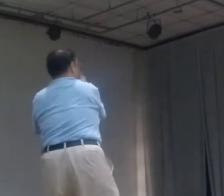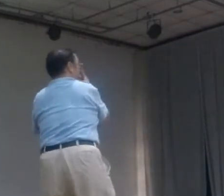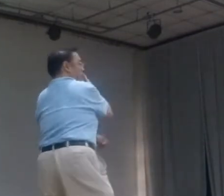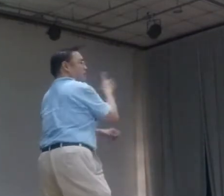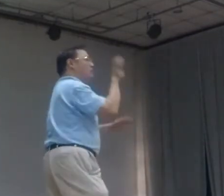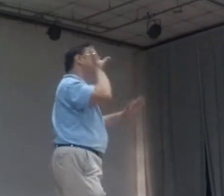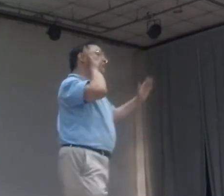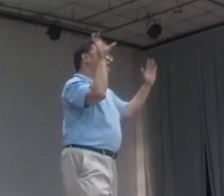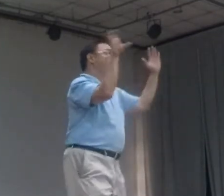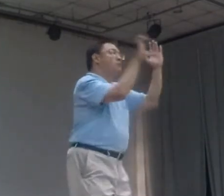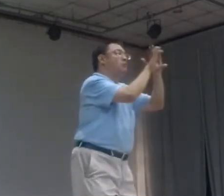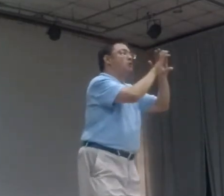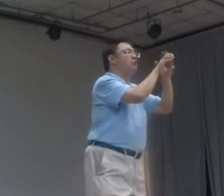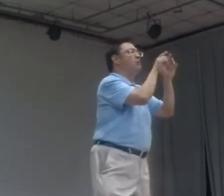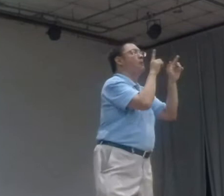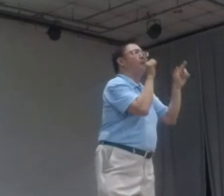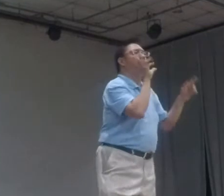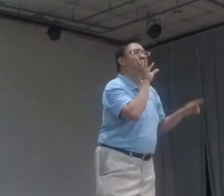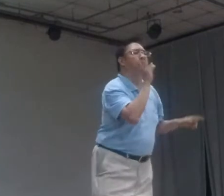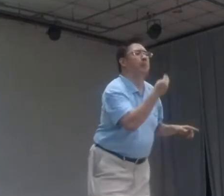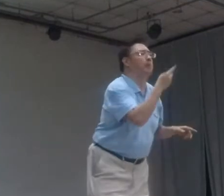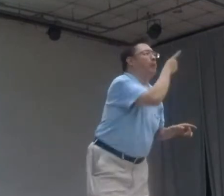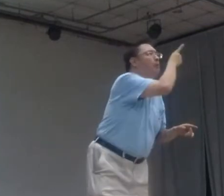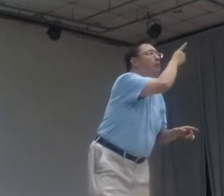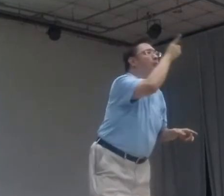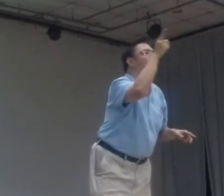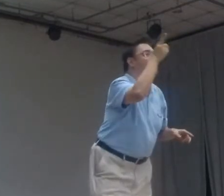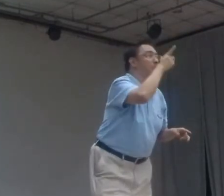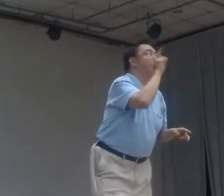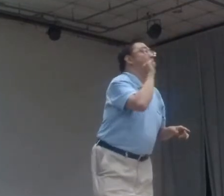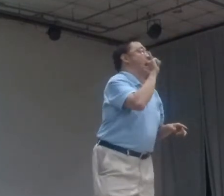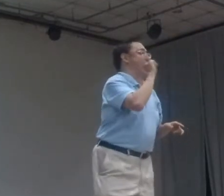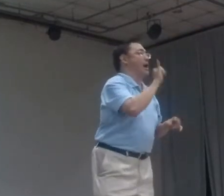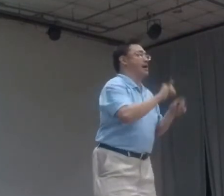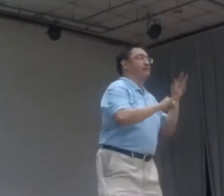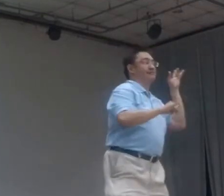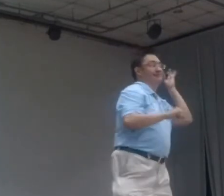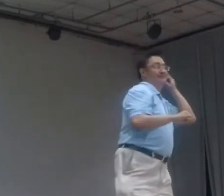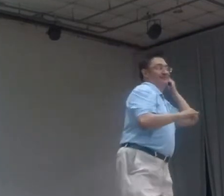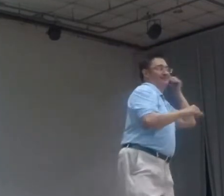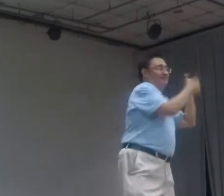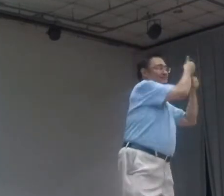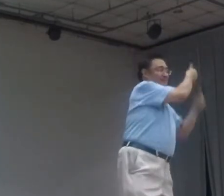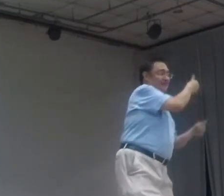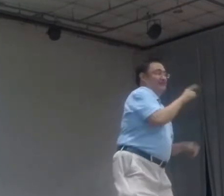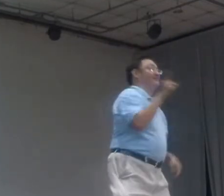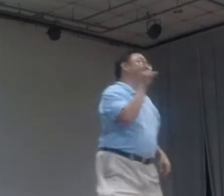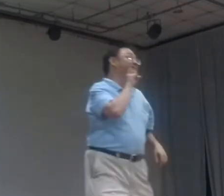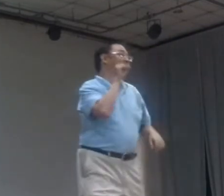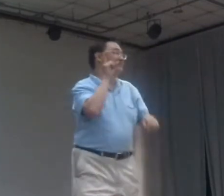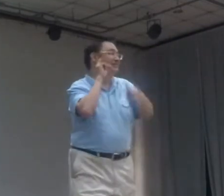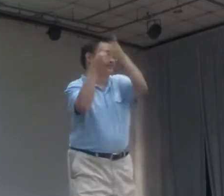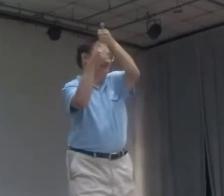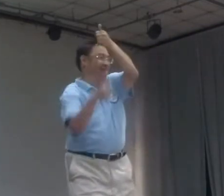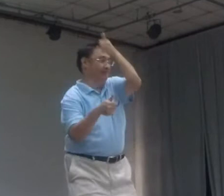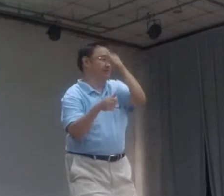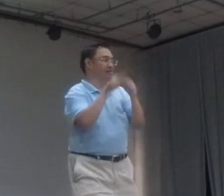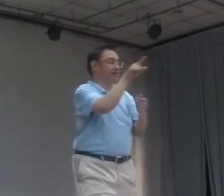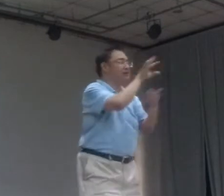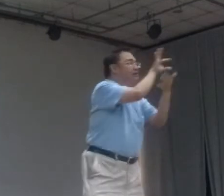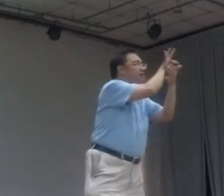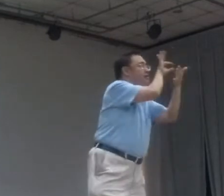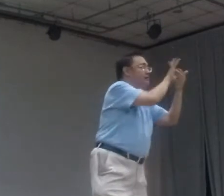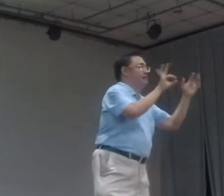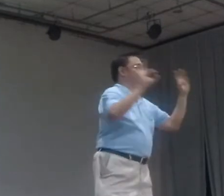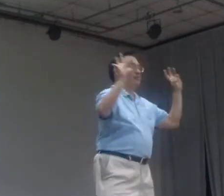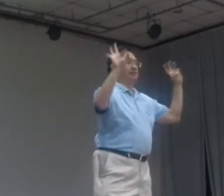May pagpakita sa PowerPoint yung mga picture, sino yun, and kahit yung hearing at sa mga